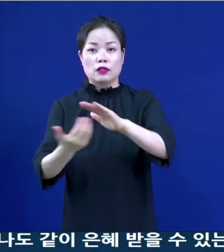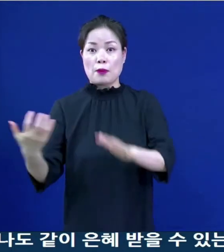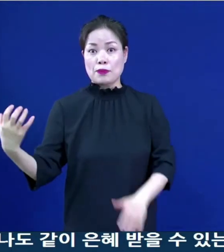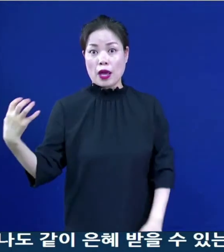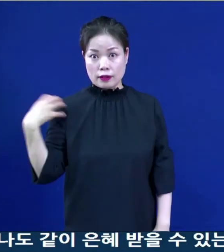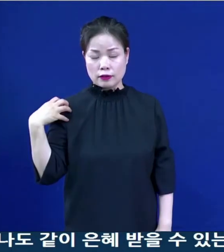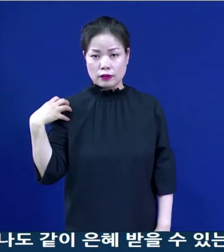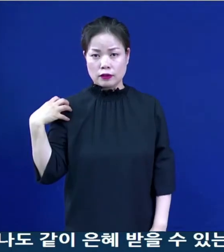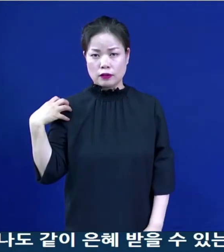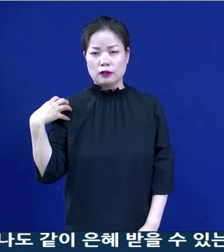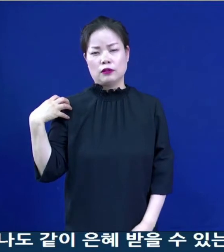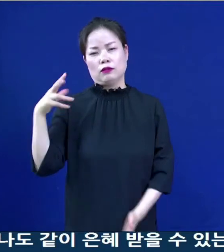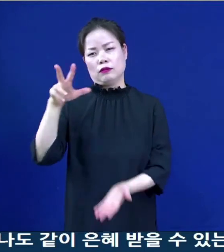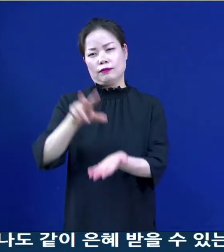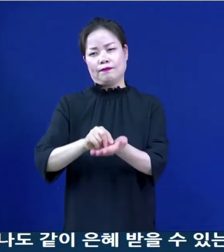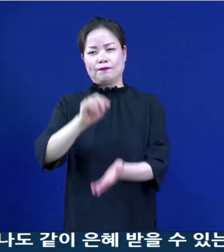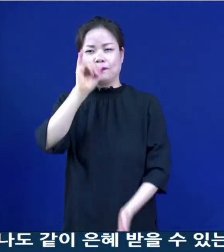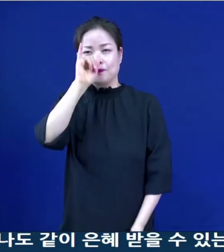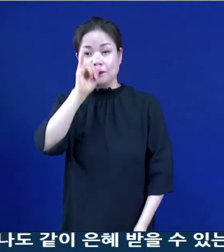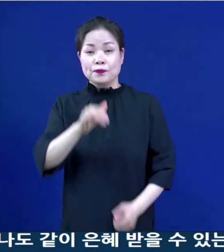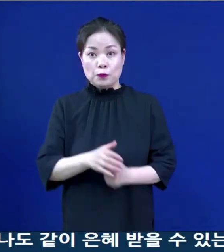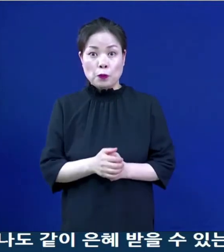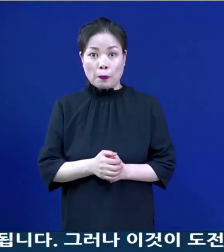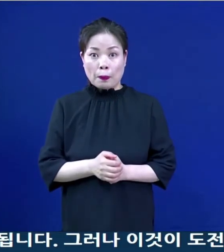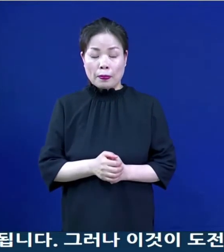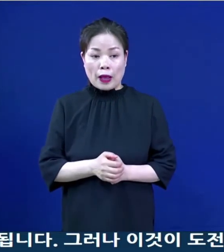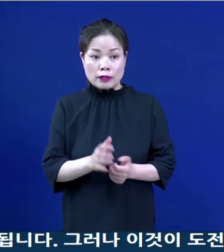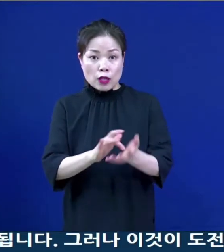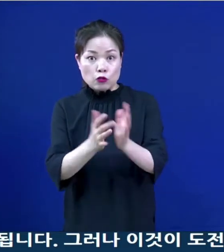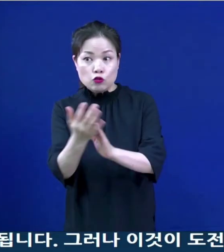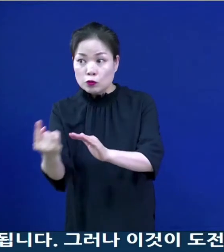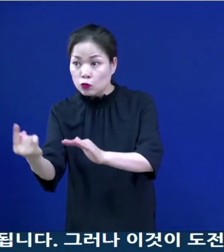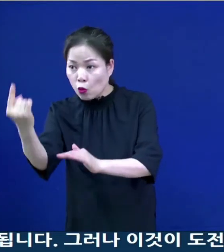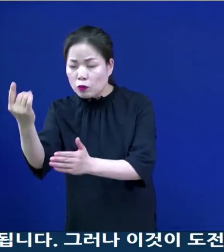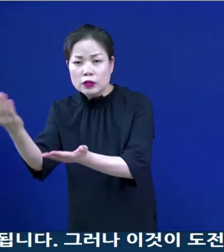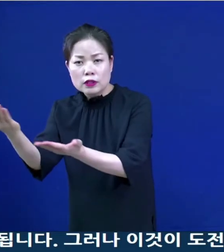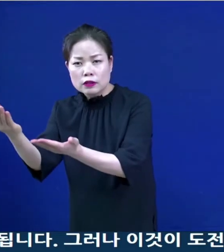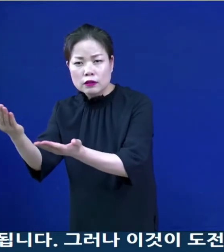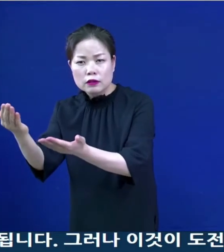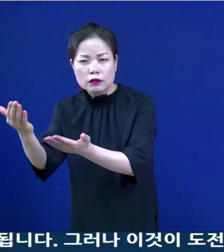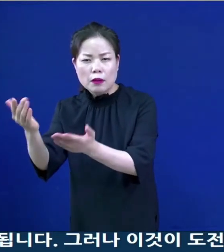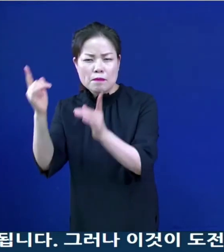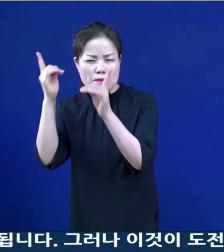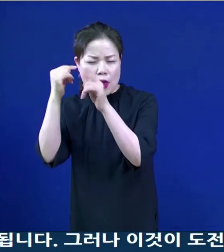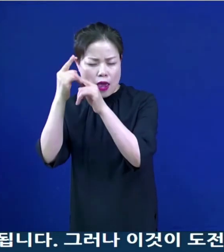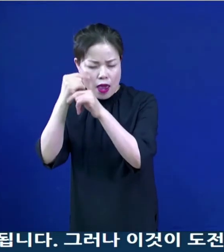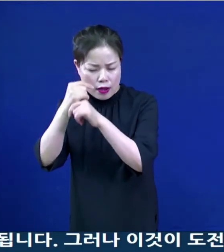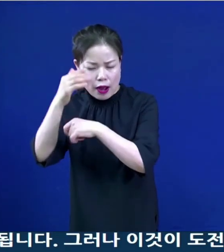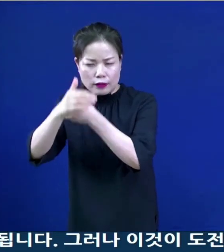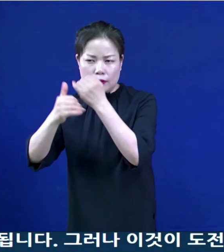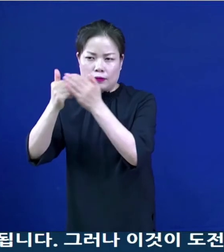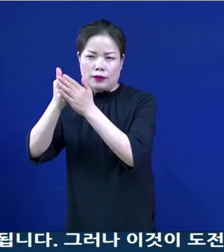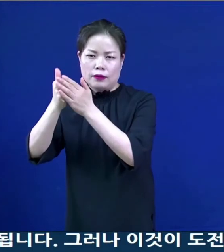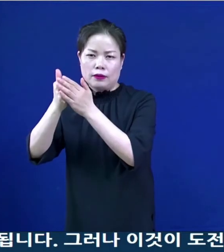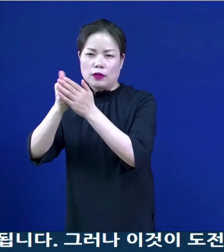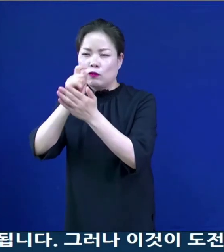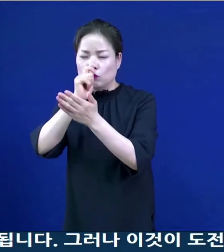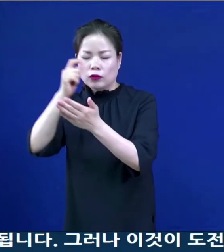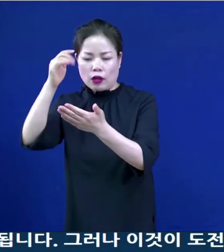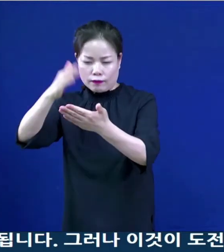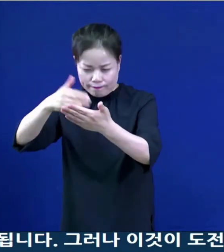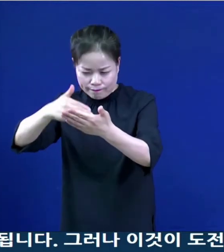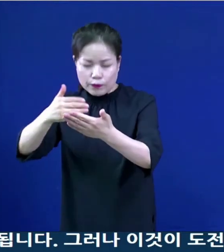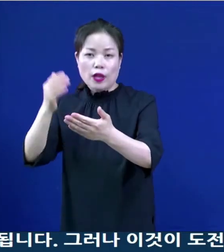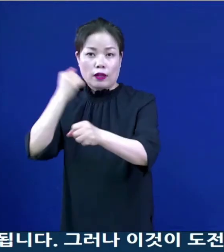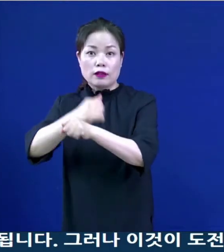그런 과제가 있다는 겁니다. 그래서 예수님을 높이는 일, 이거 하루도 걸르면 안 됩니다. 사랑하는 충현의